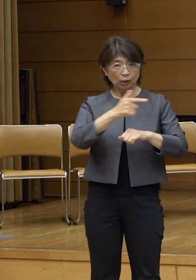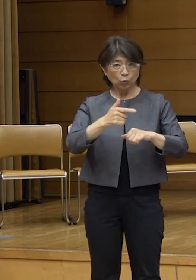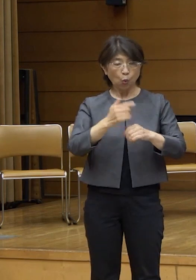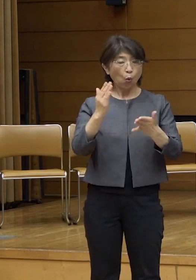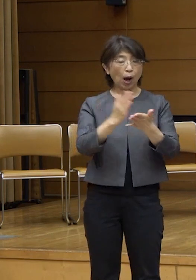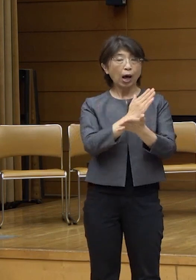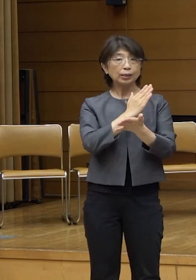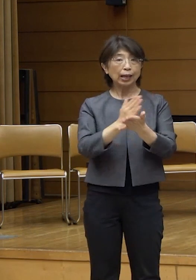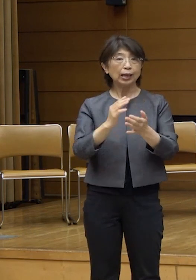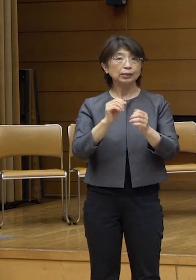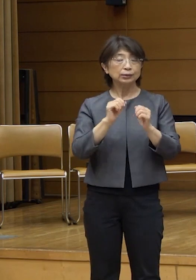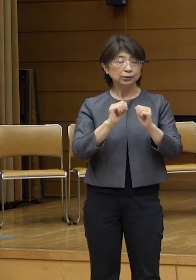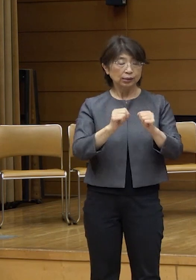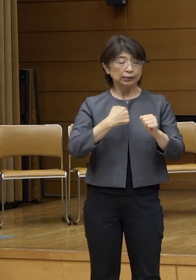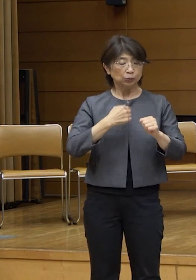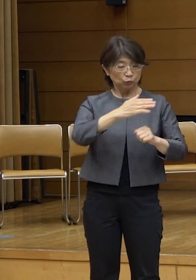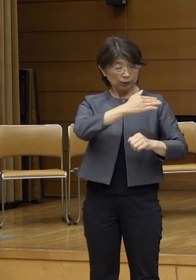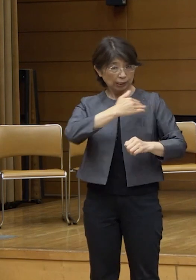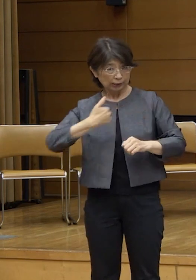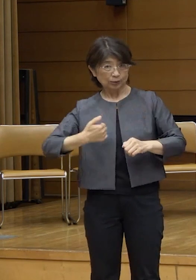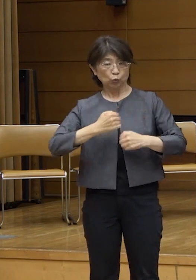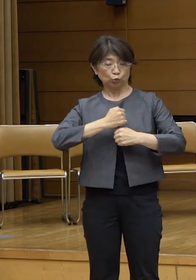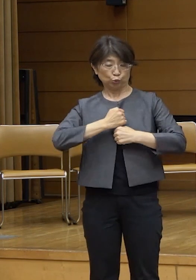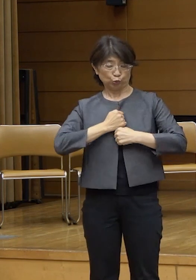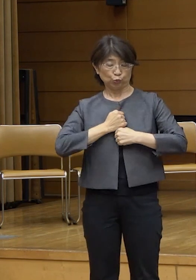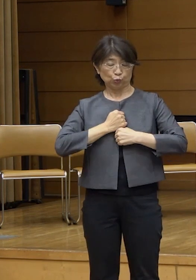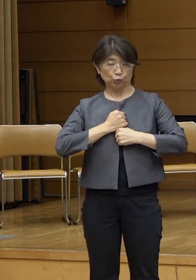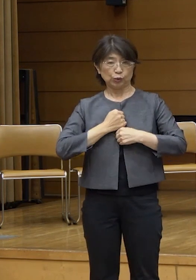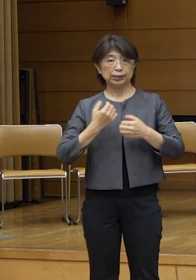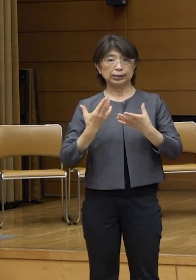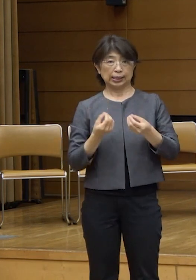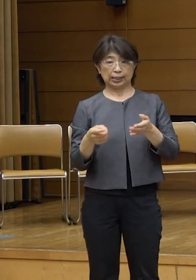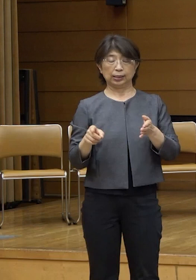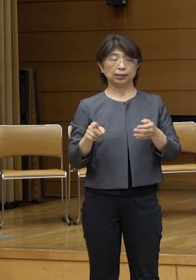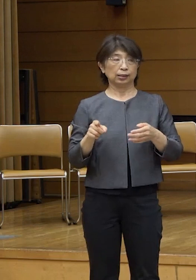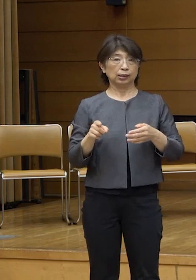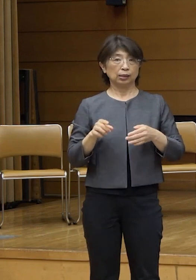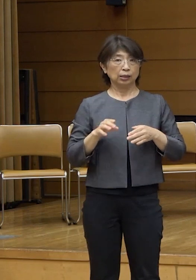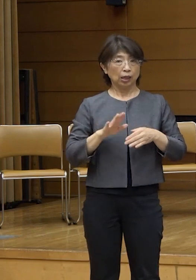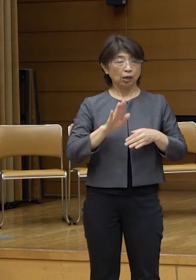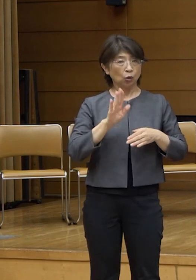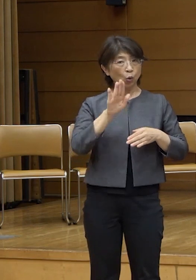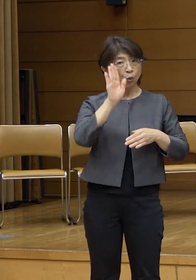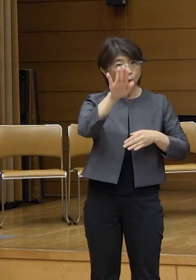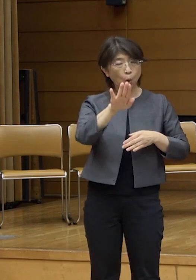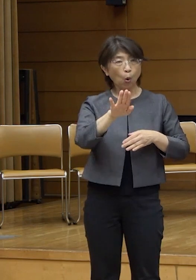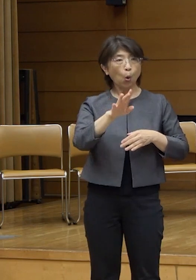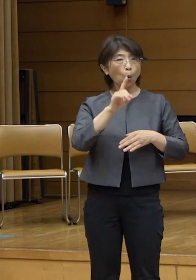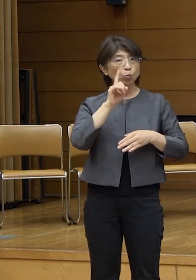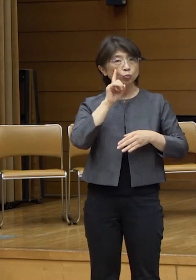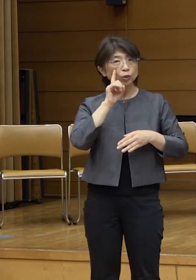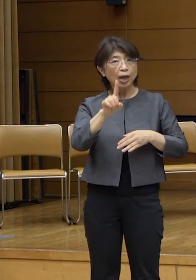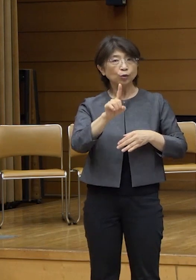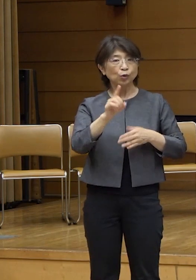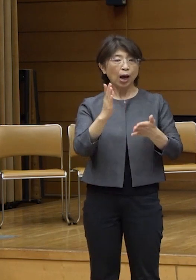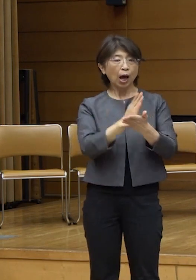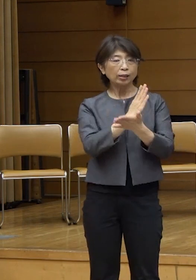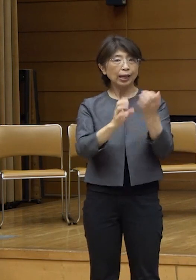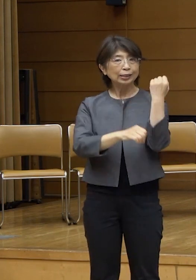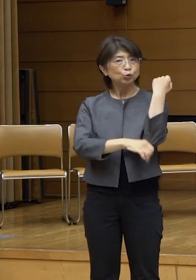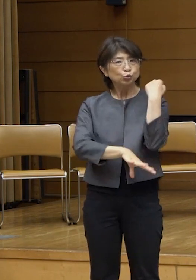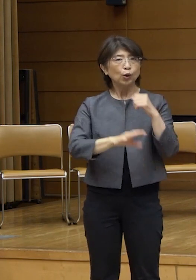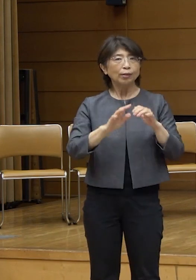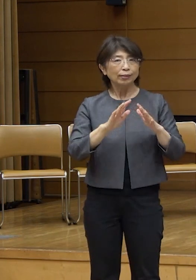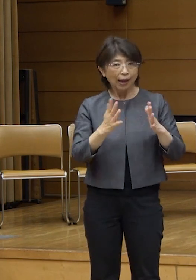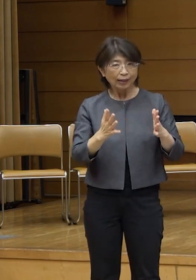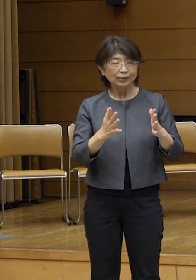ちで気をつけてくれたりしてたと思うんですが、今そういう見えるものがなくなったんじゃないかなっていう、それが